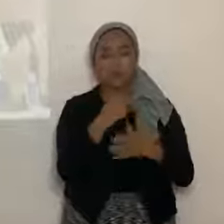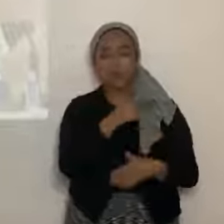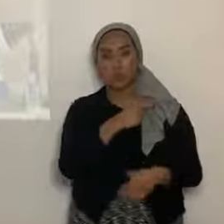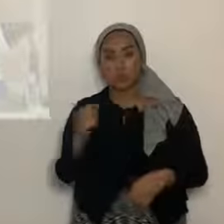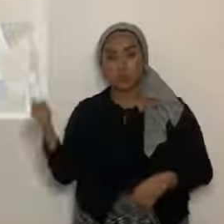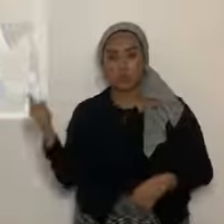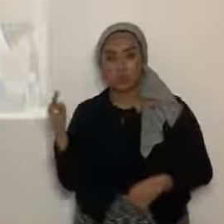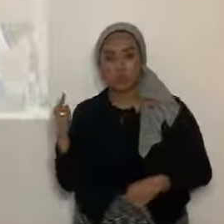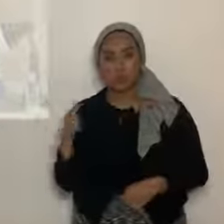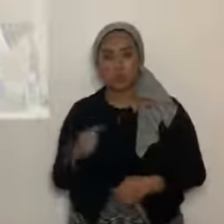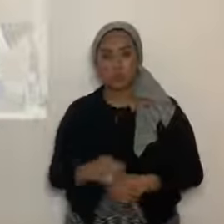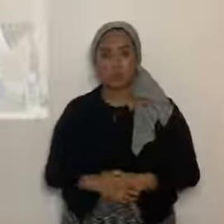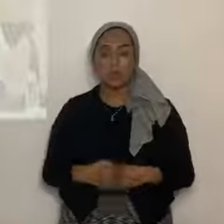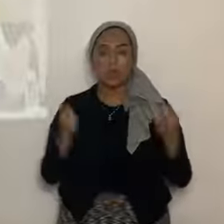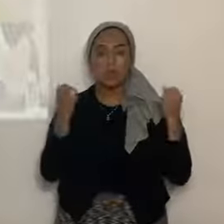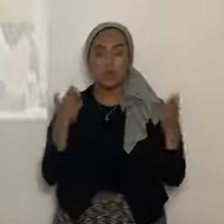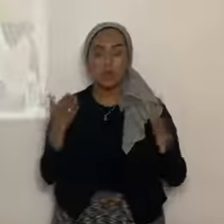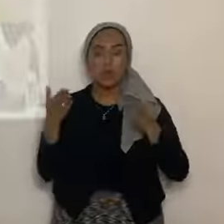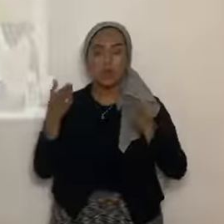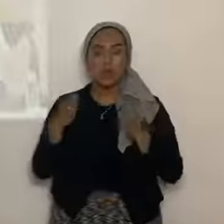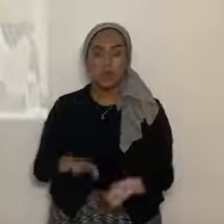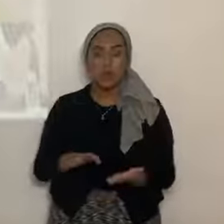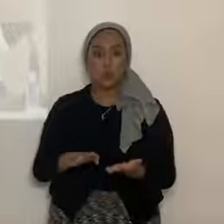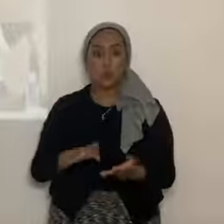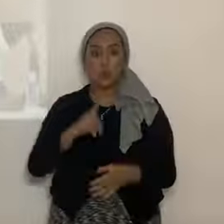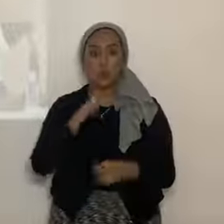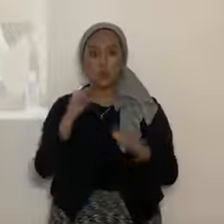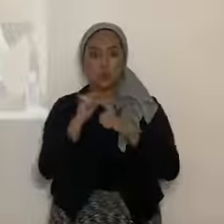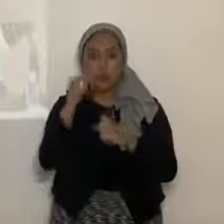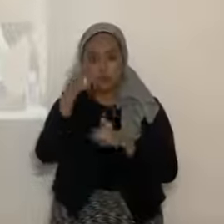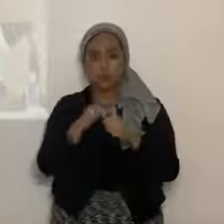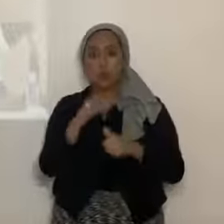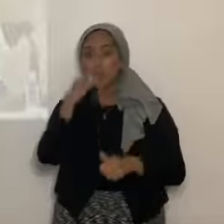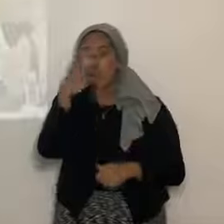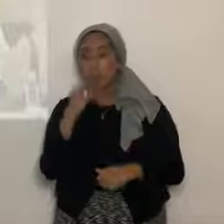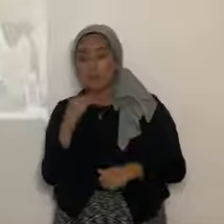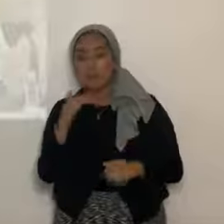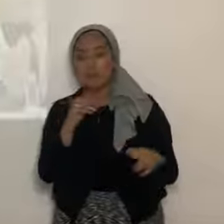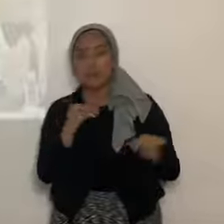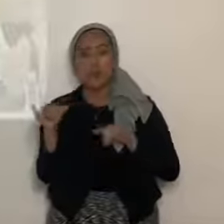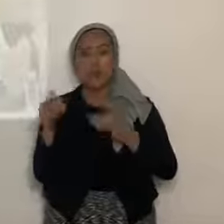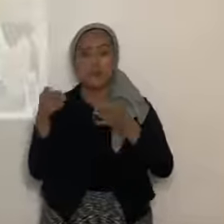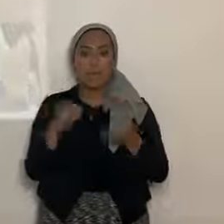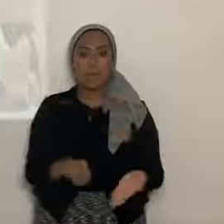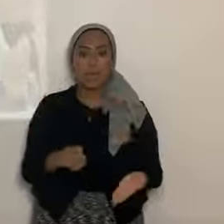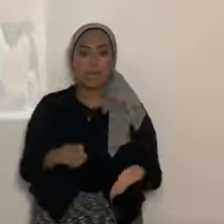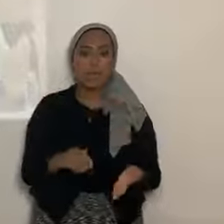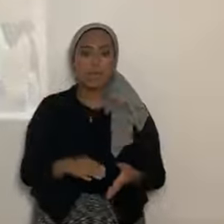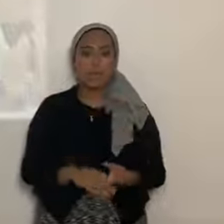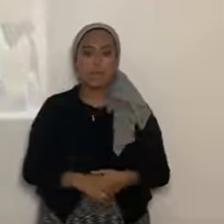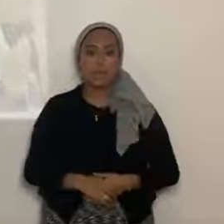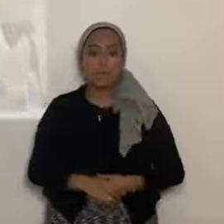muchos mueren. Esa es la palabra. Recuerde que dormir es sinónimo de muerte.